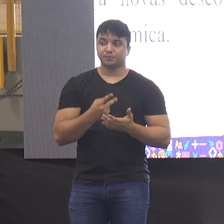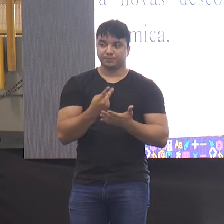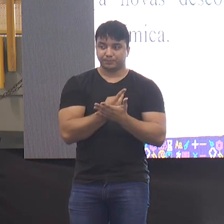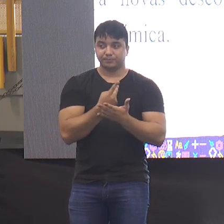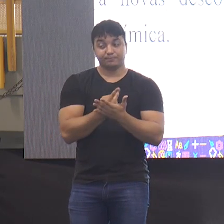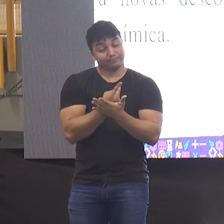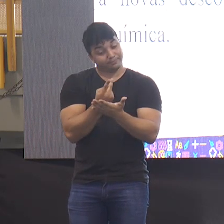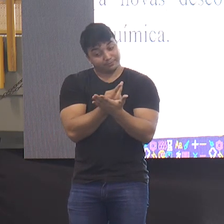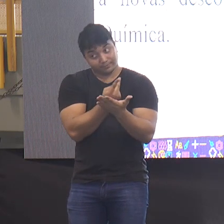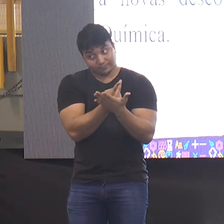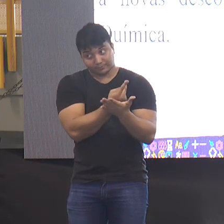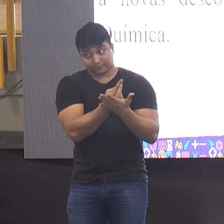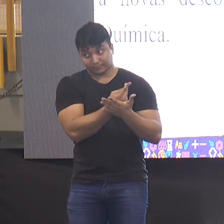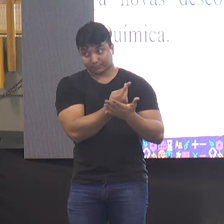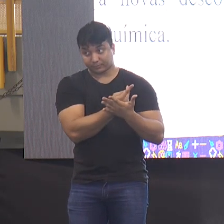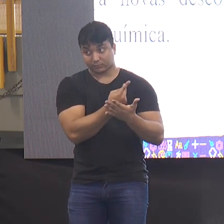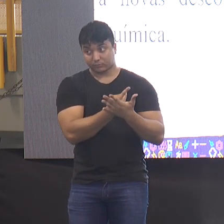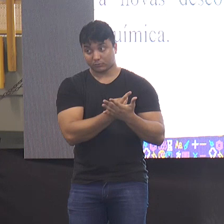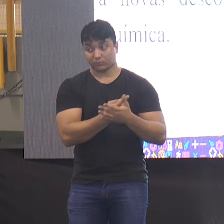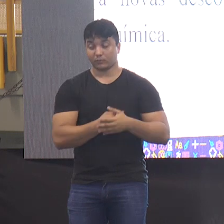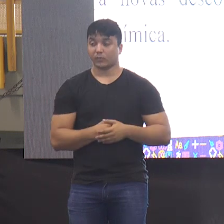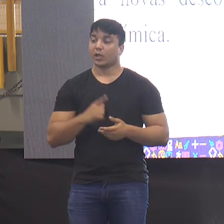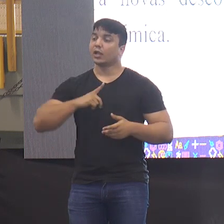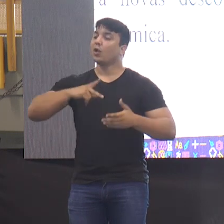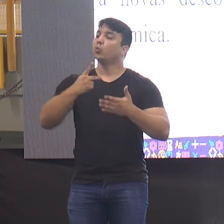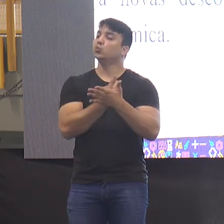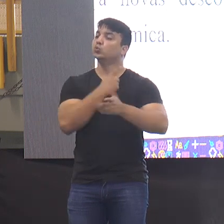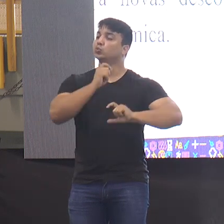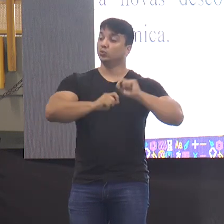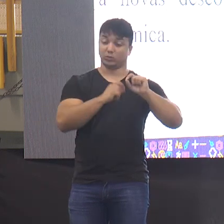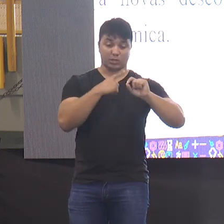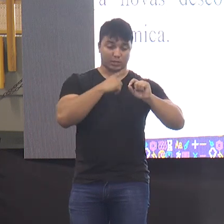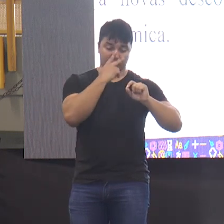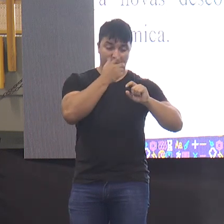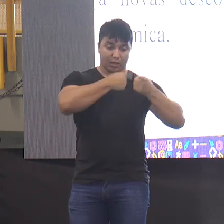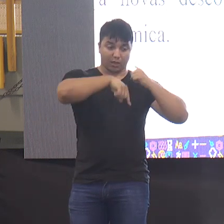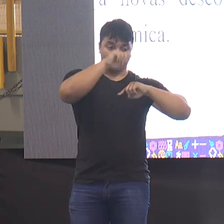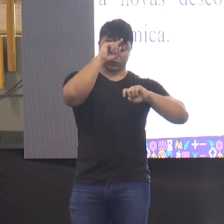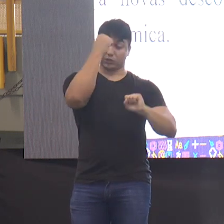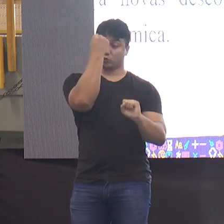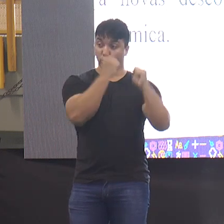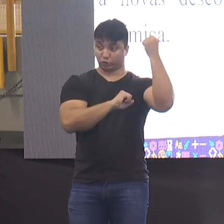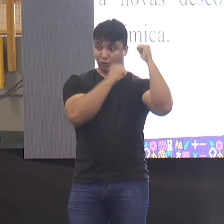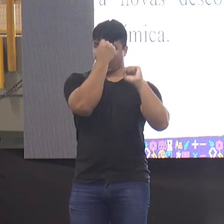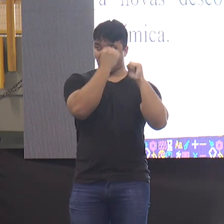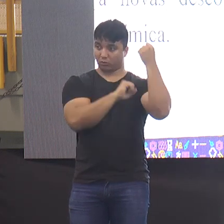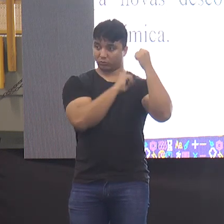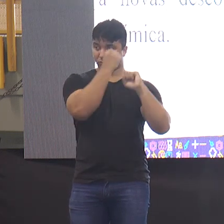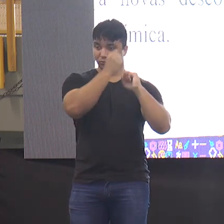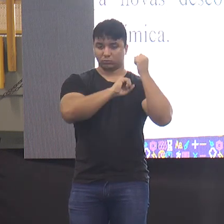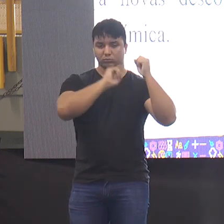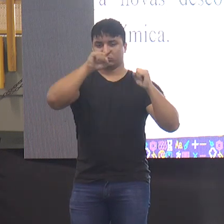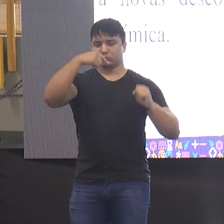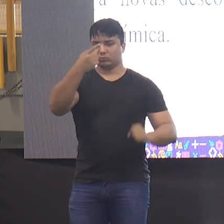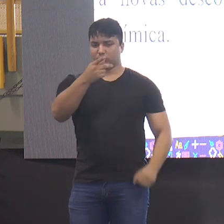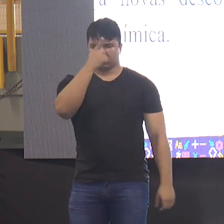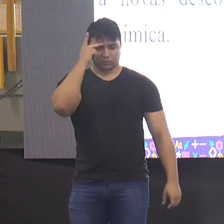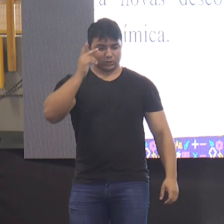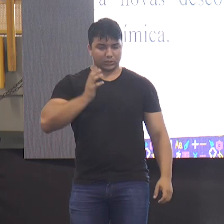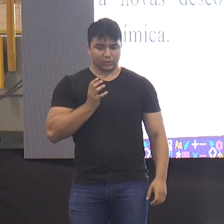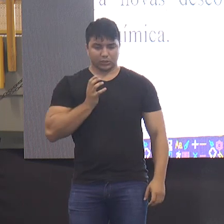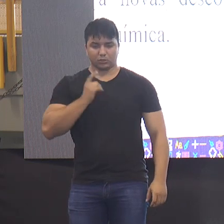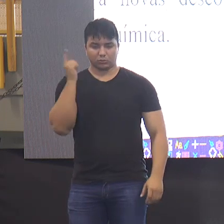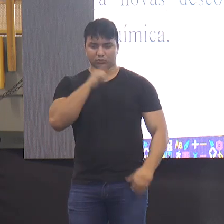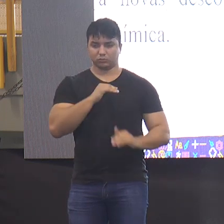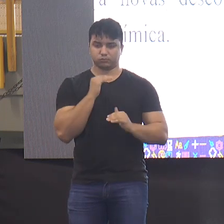calote. O que aconteceu foi que após a Revolução Industrial, quem era rico foi